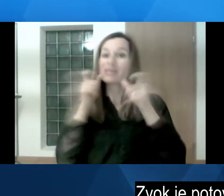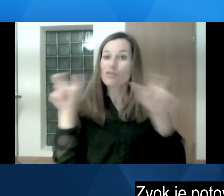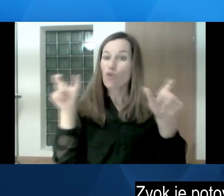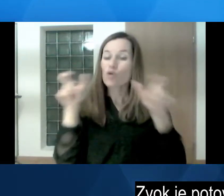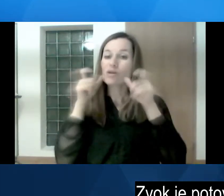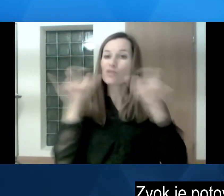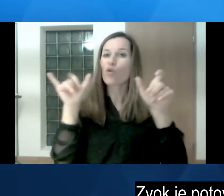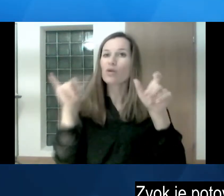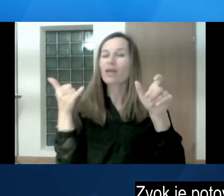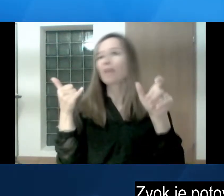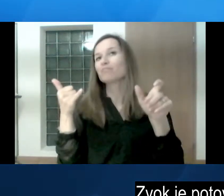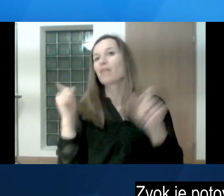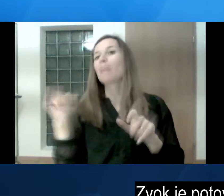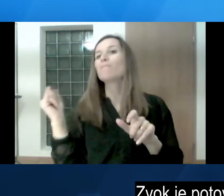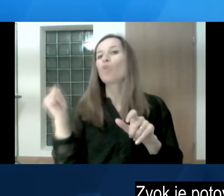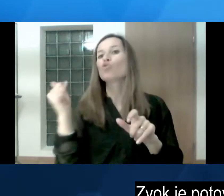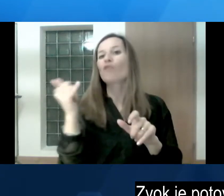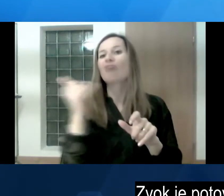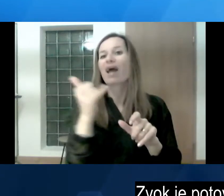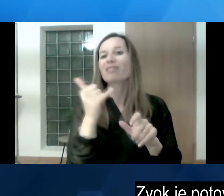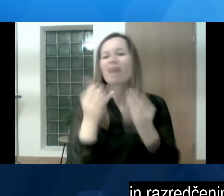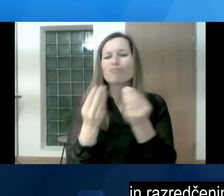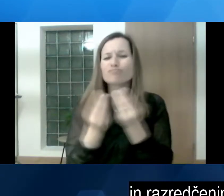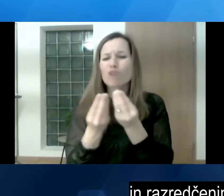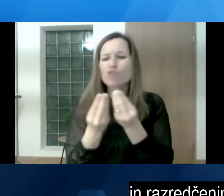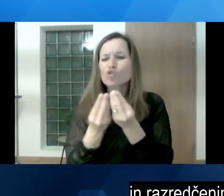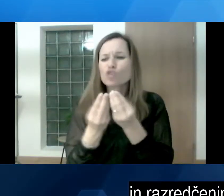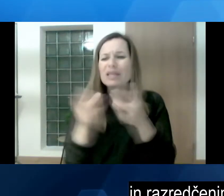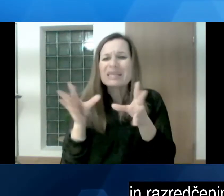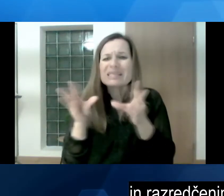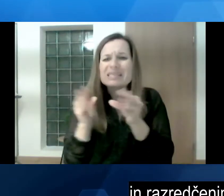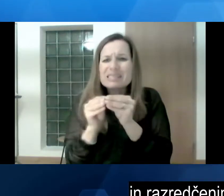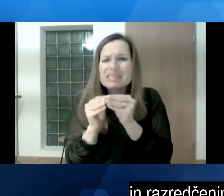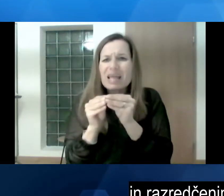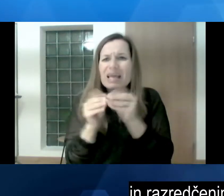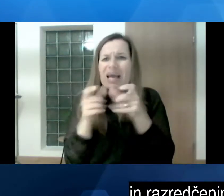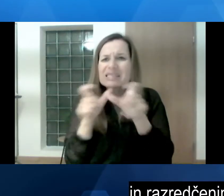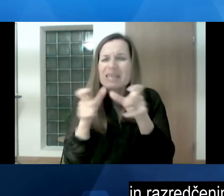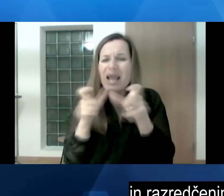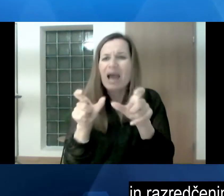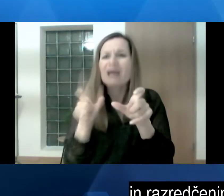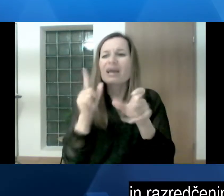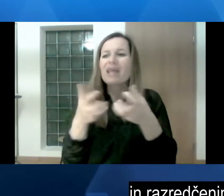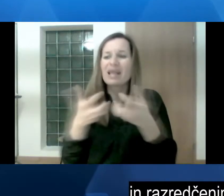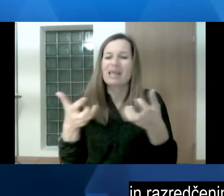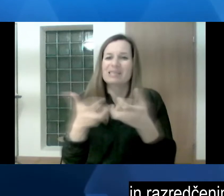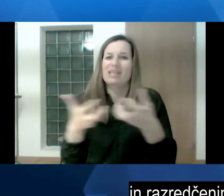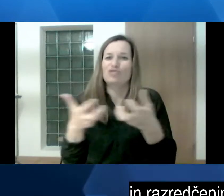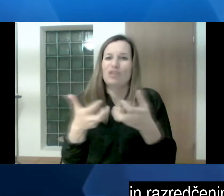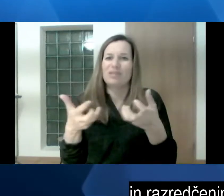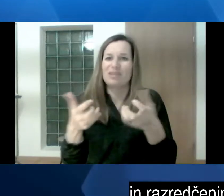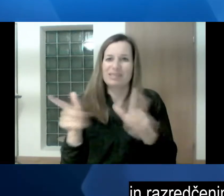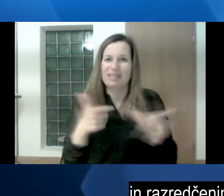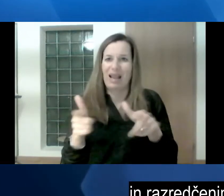potovanje zgoščenin, se pravi stisnjenega zraka in pa razredčenin zraka. To delajo vsi inštrumenti,